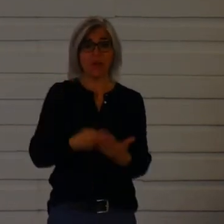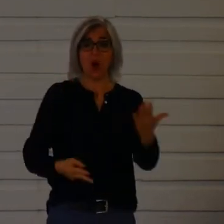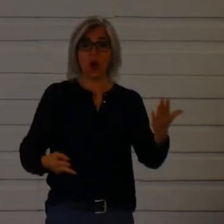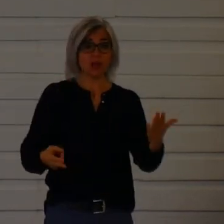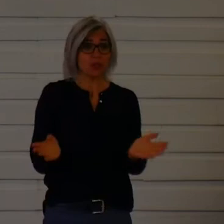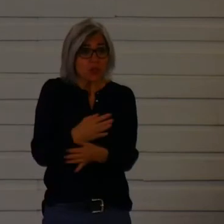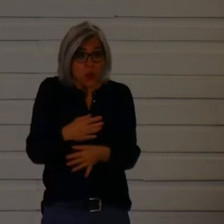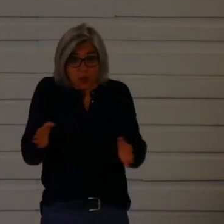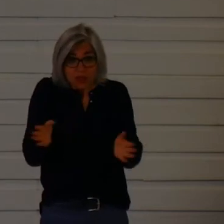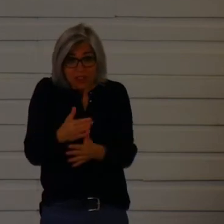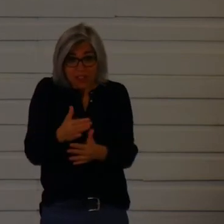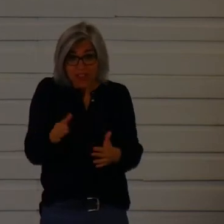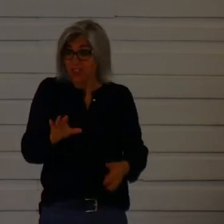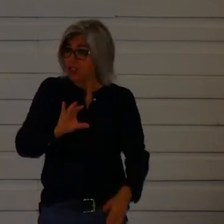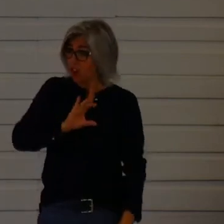Gloria a Gesù.